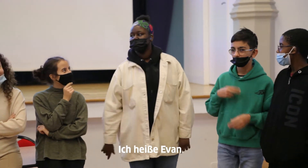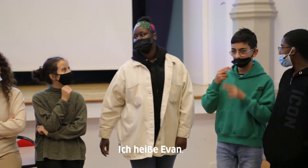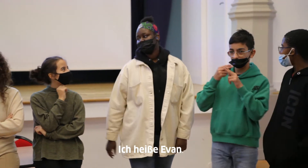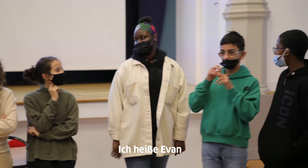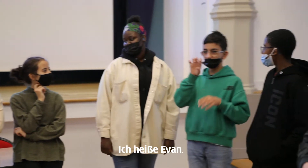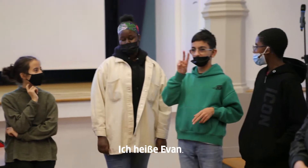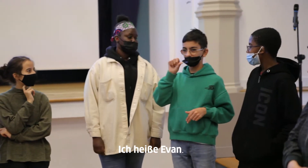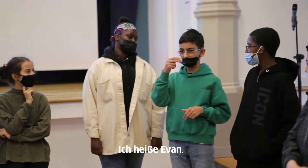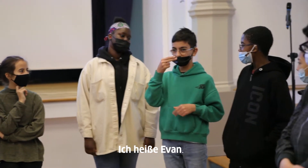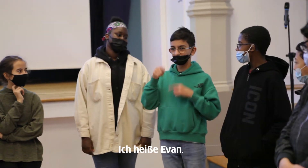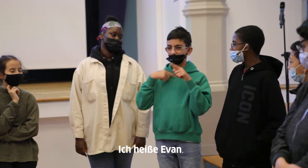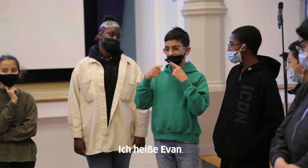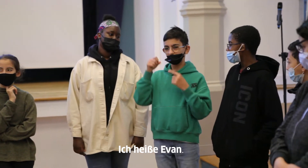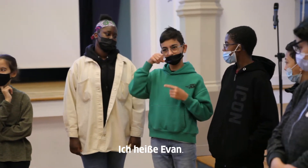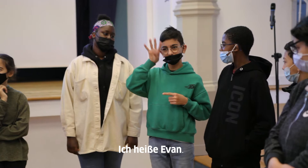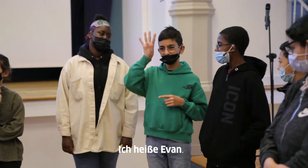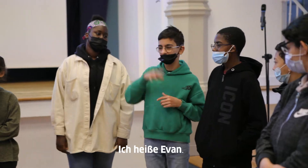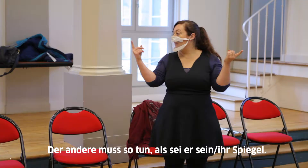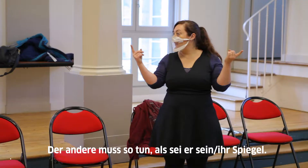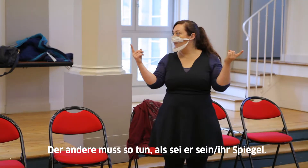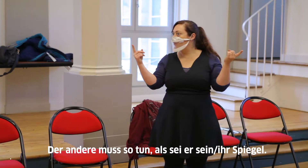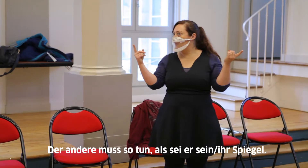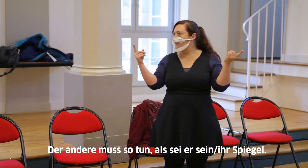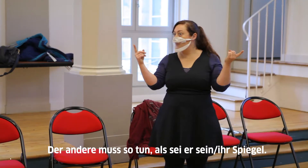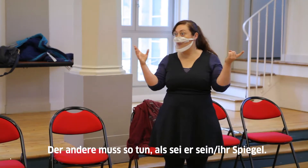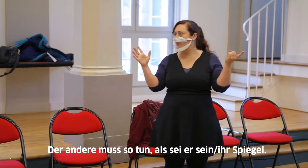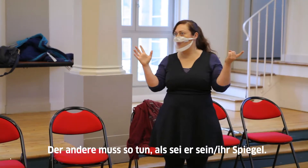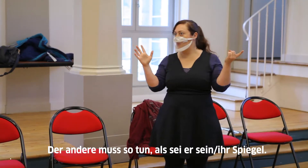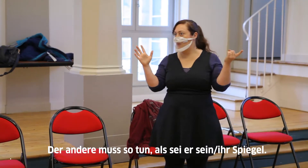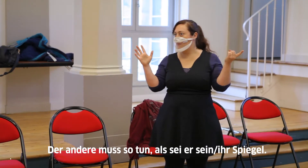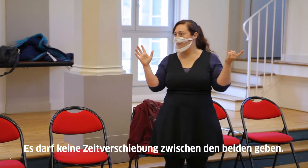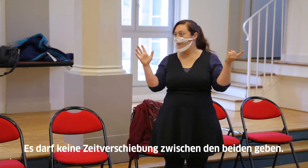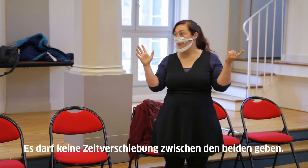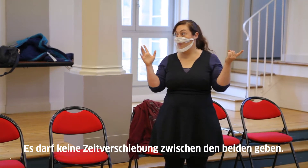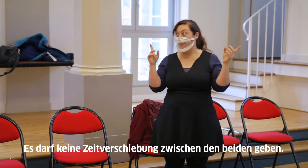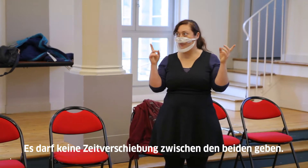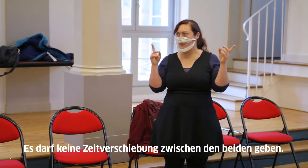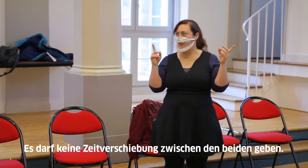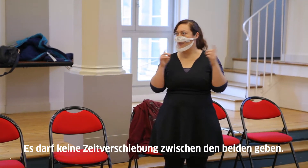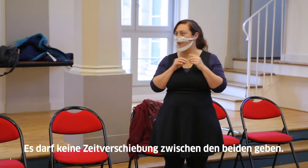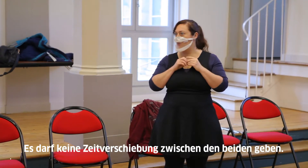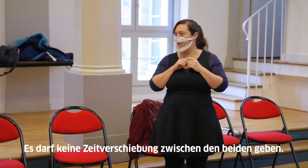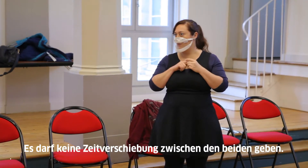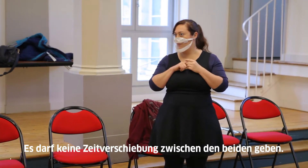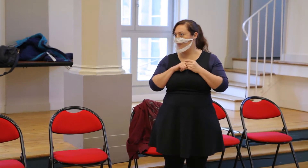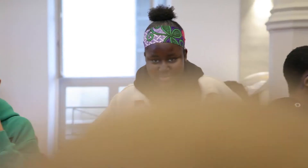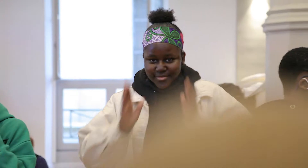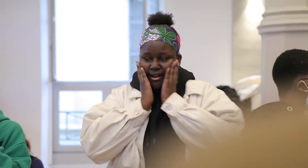Je m'appelle Evan, c'est Evan. L'autre doit faire comme si c'était son miroir. Il ne faut pas qu'il y ait de décalage entre les deux.